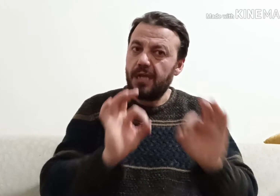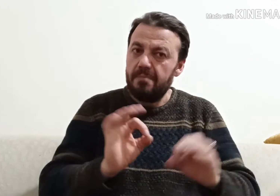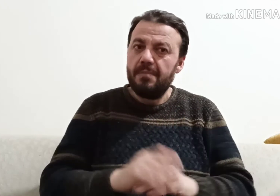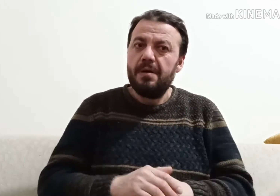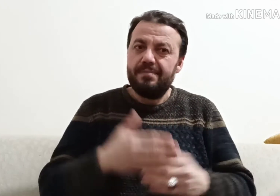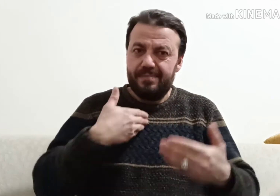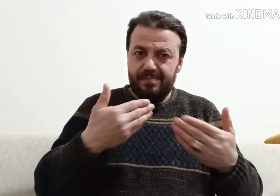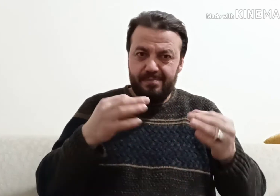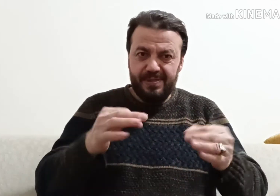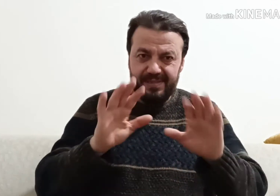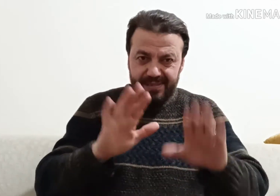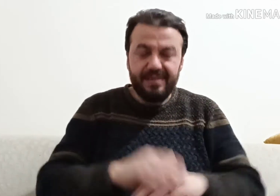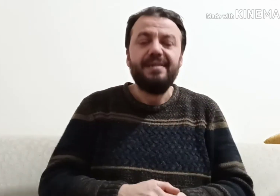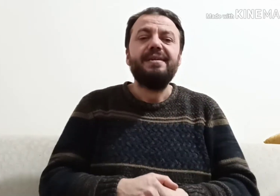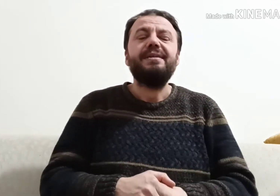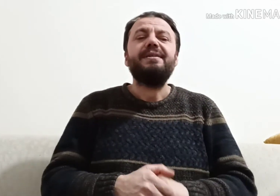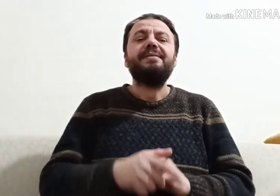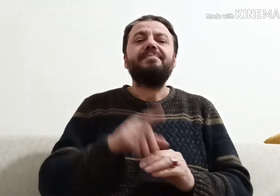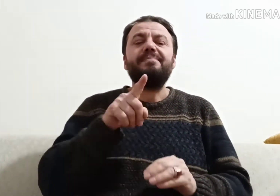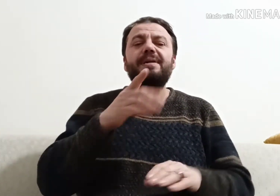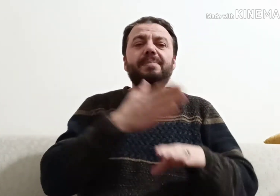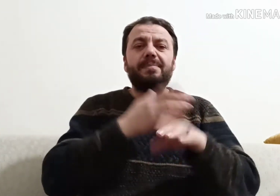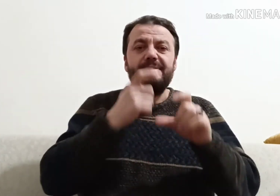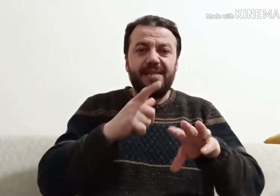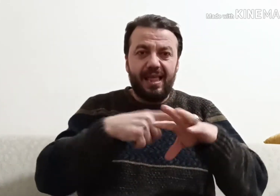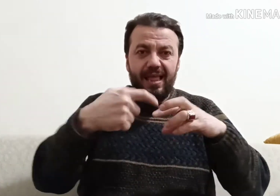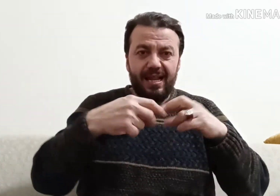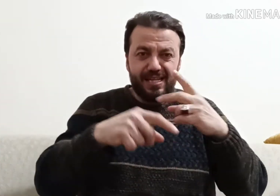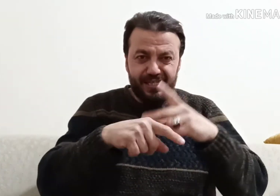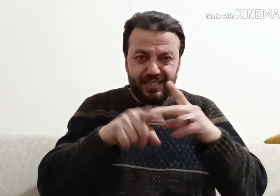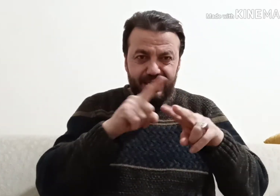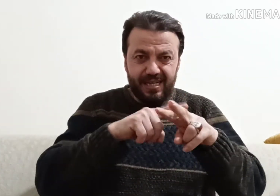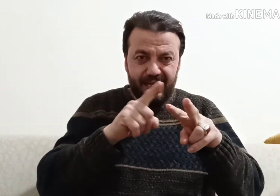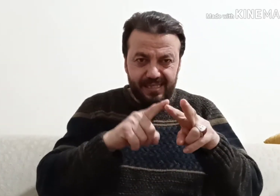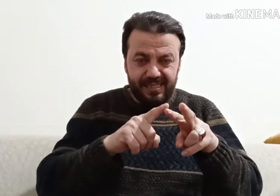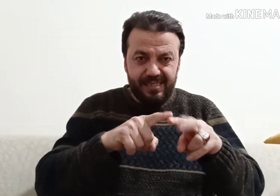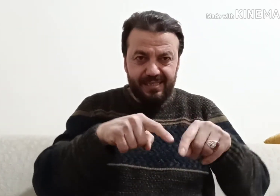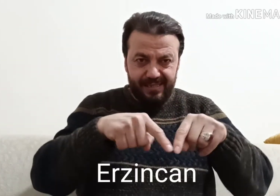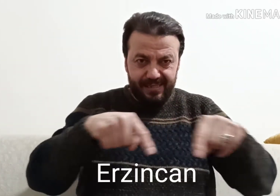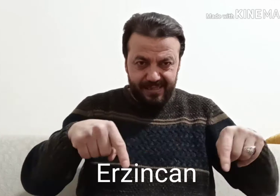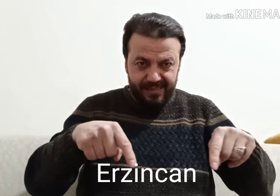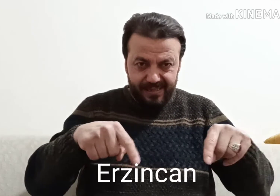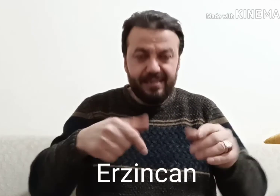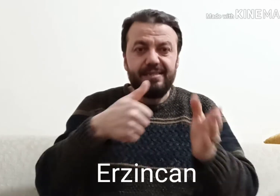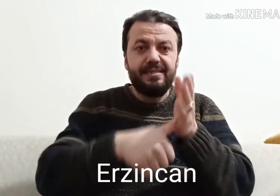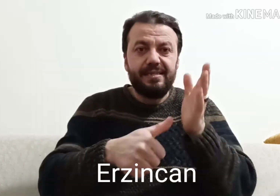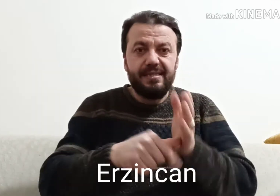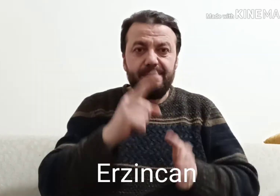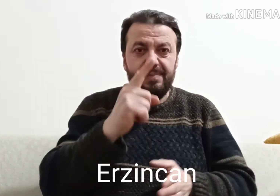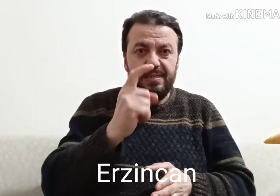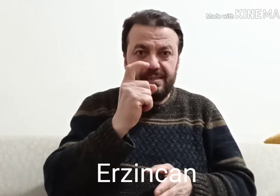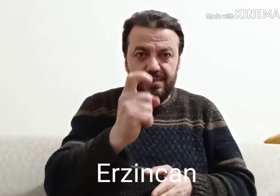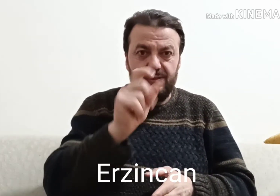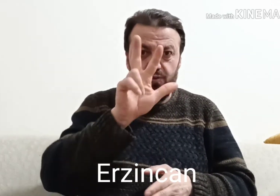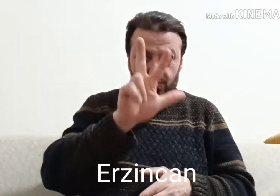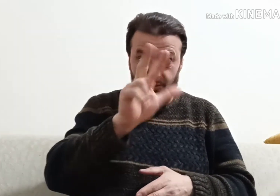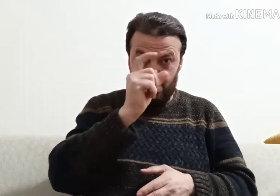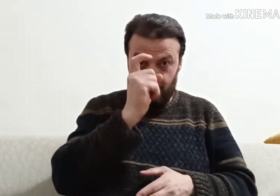Selamünaleyküm. Şimdi biz sizlere gerçek bir olayı anlatacağız, yaşanmış bir olayı. Bu